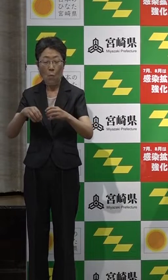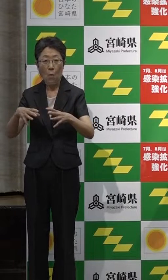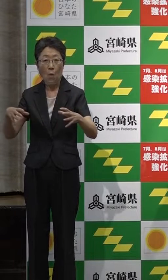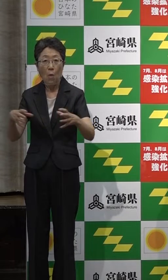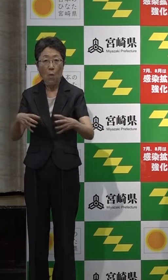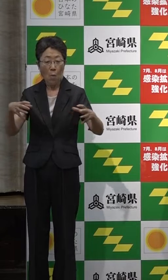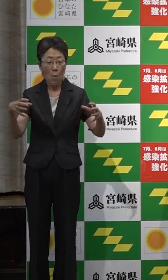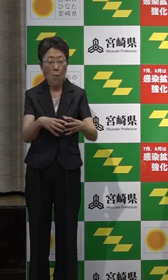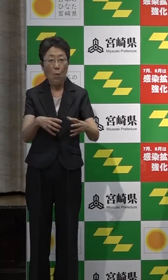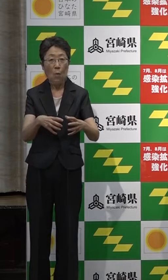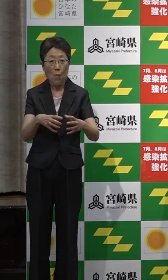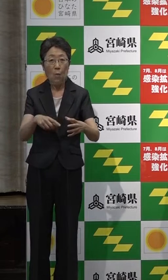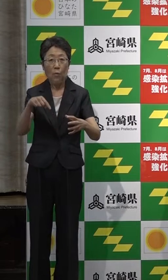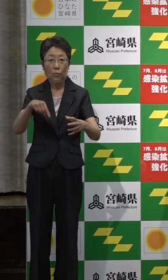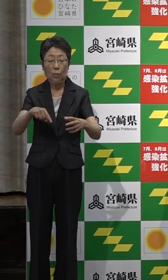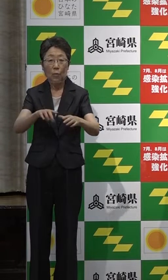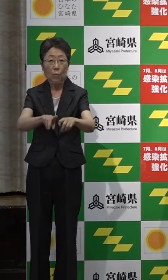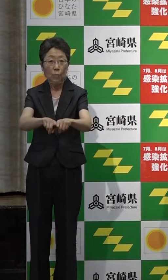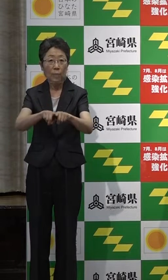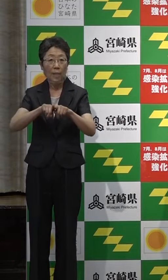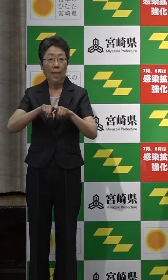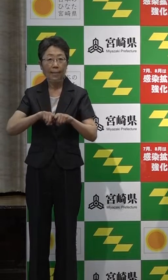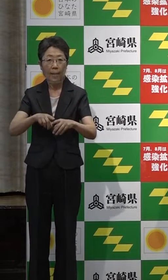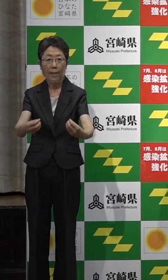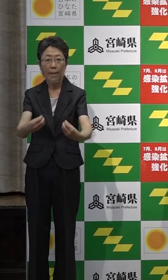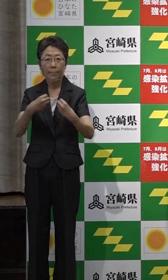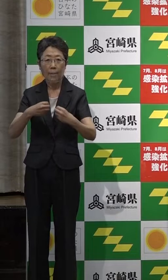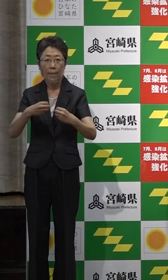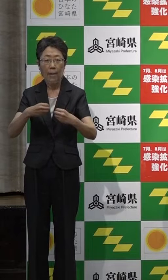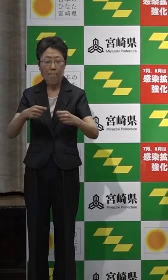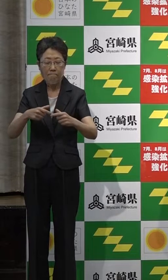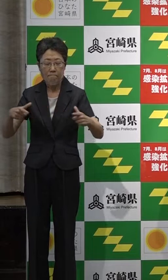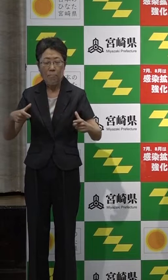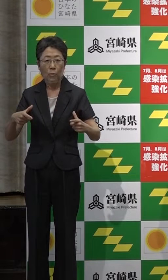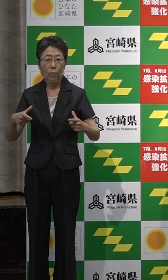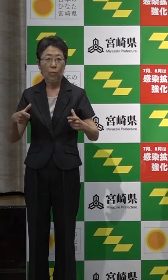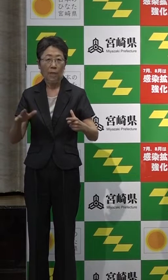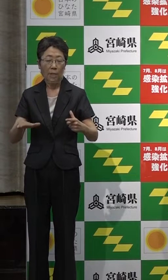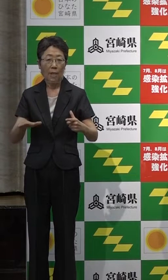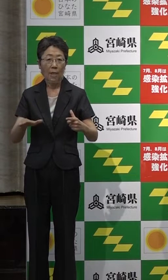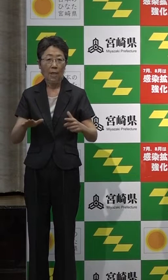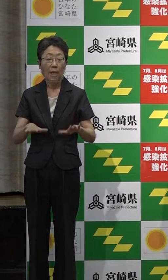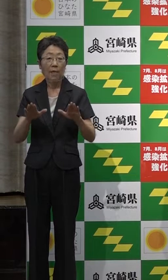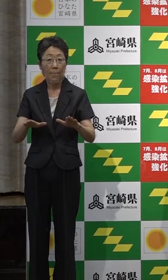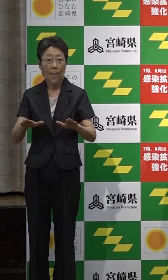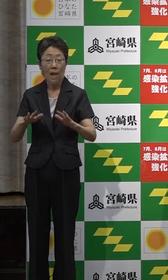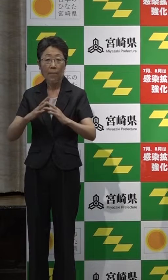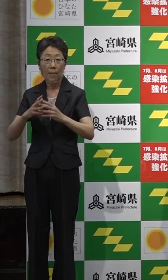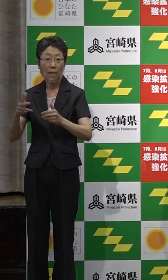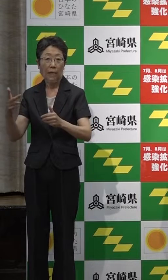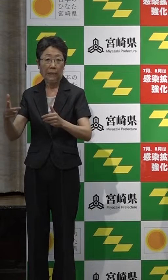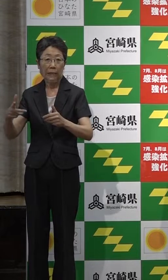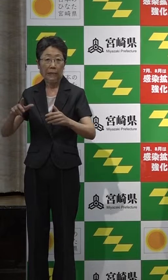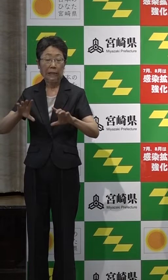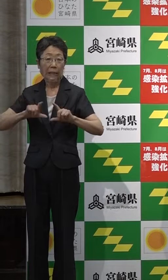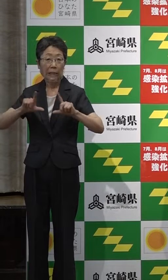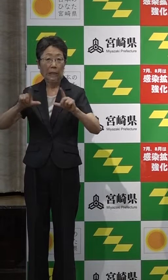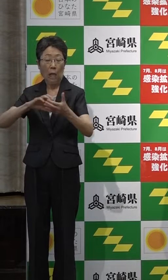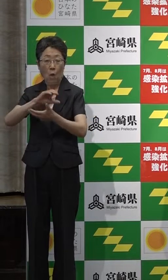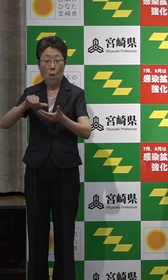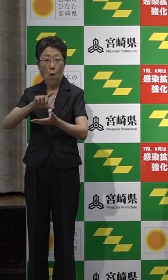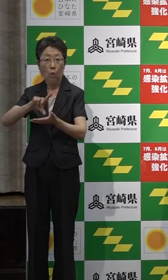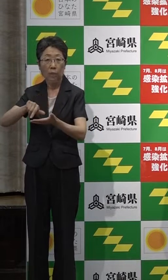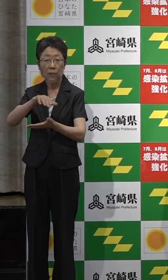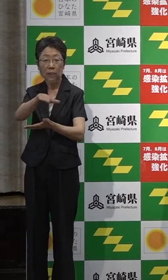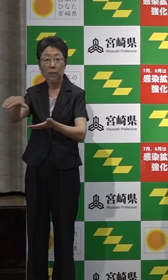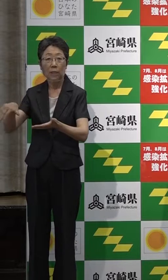感染が急拡大をしたという状況がございます。ただ今この宮崎東諸方県域におきましては飲食店